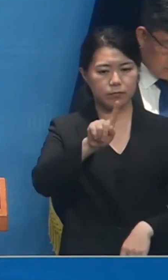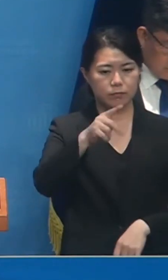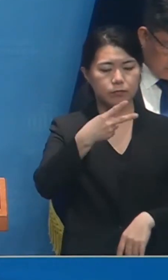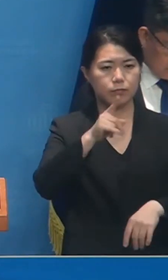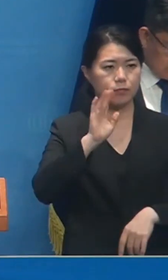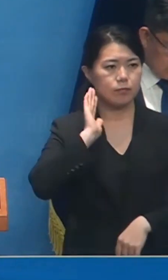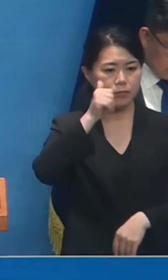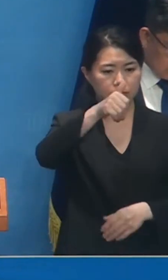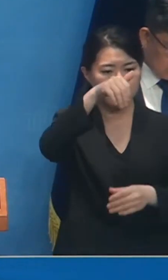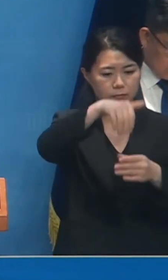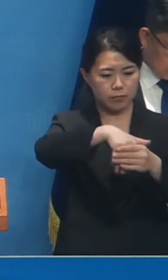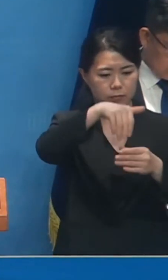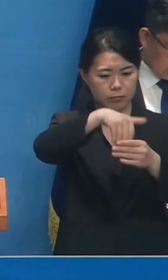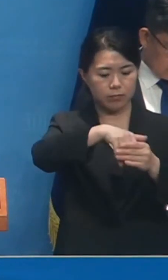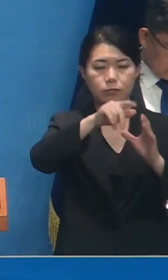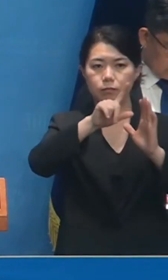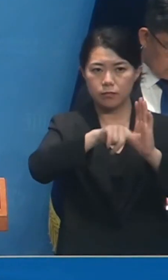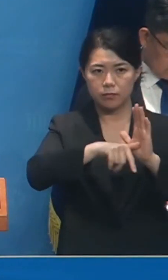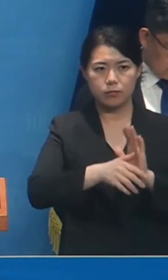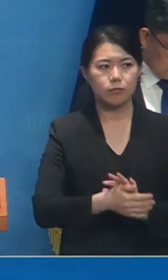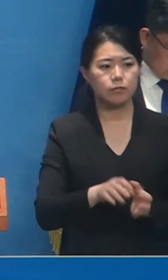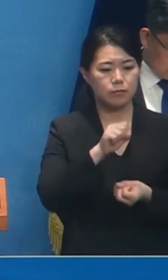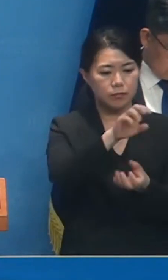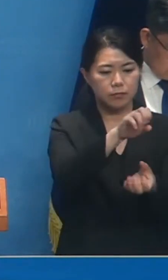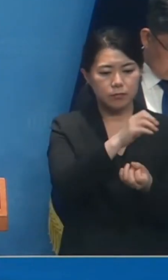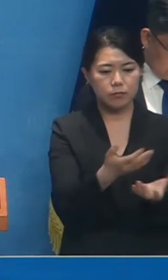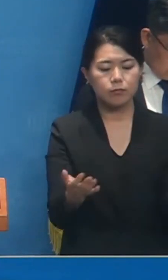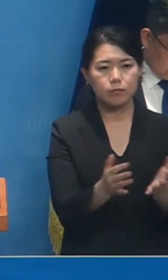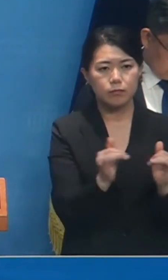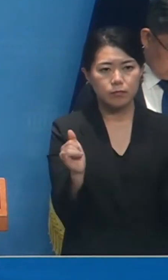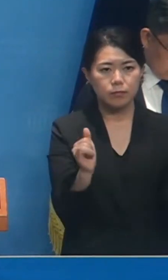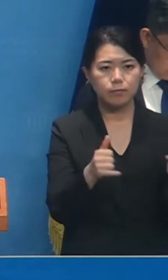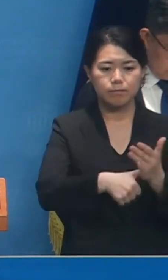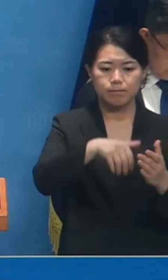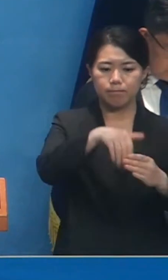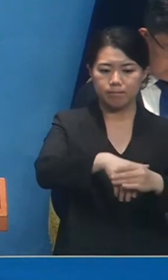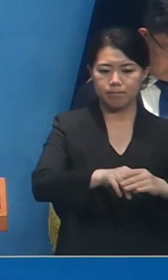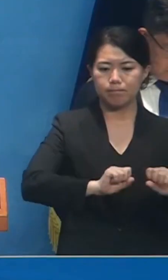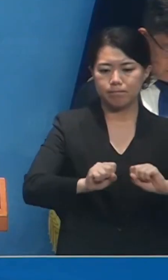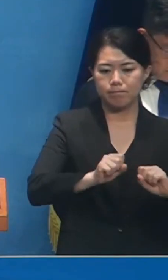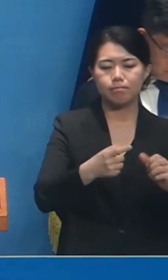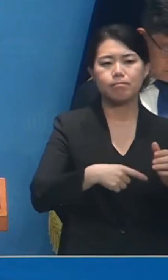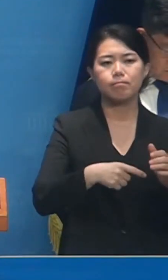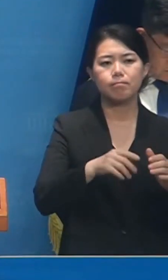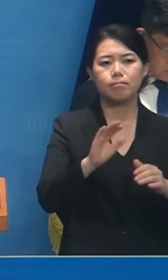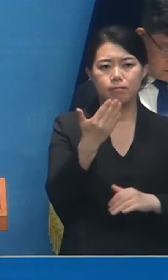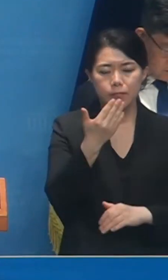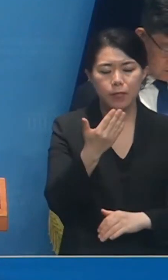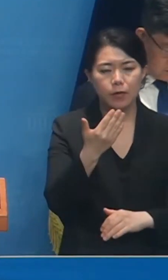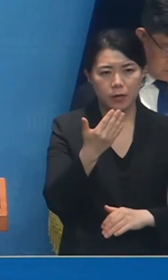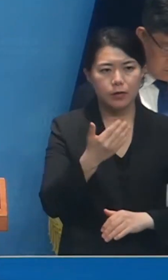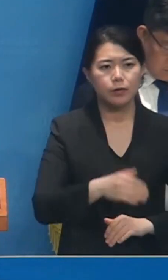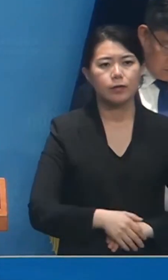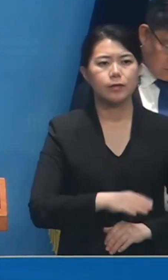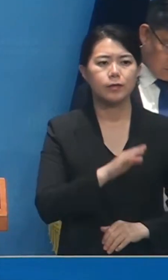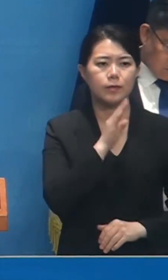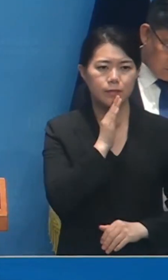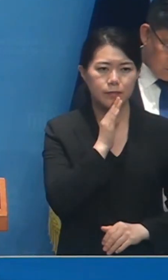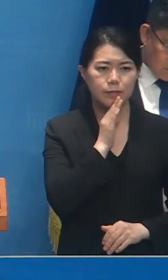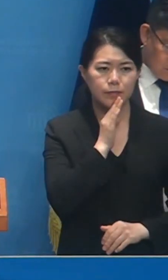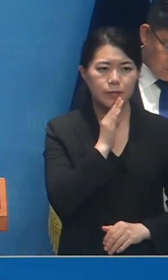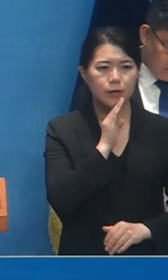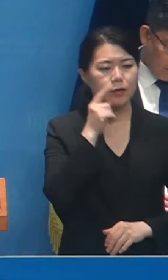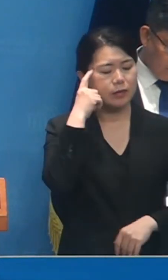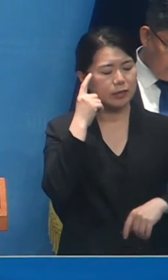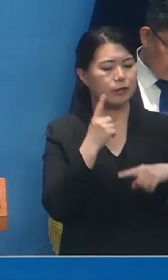대통령 조기 선거일에 택배 노동자들이 소중한 투표권을 행사할 수 있게 된 것은 매우